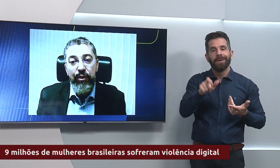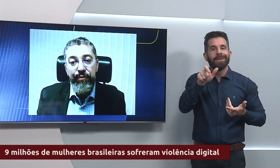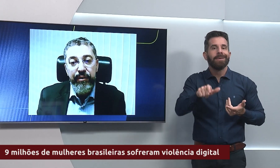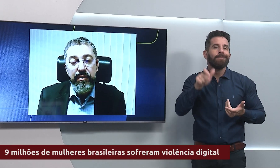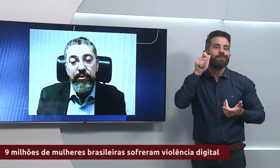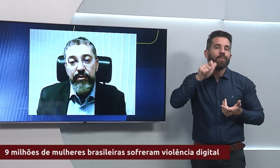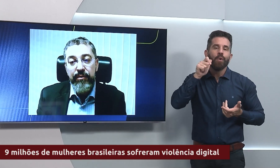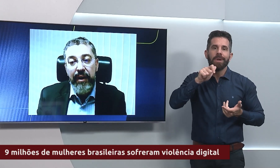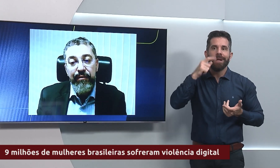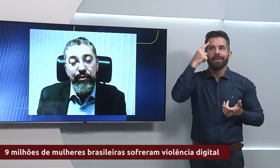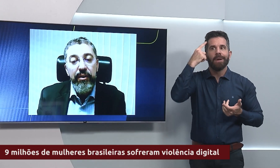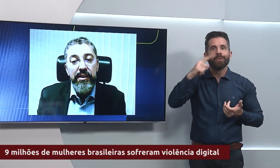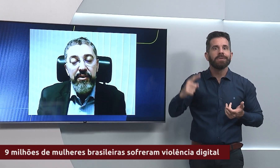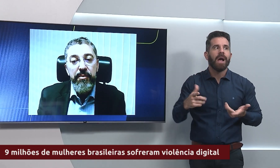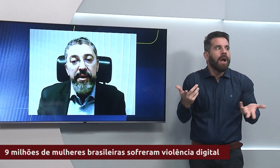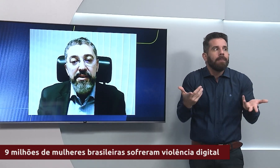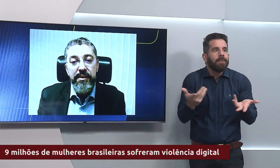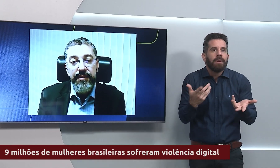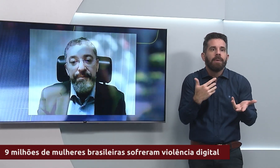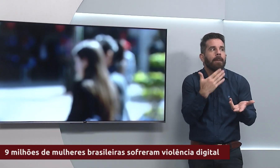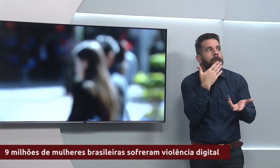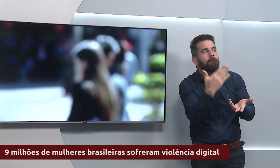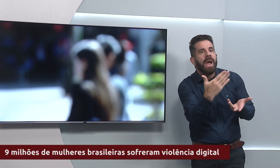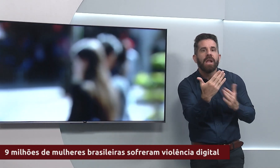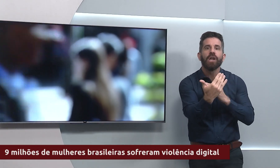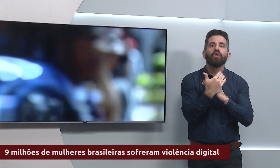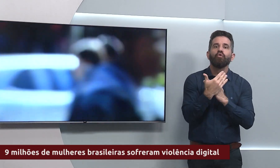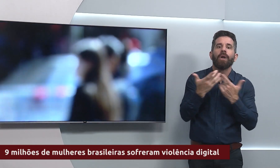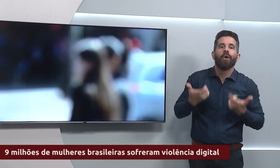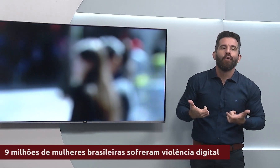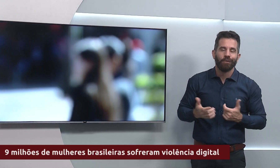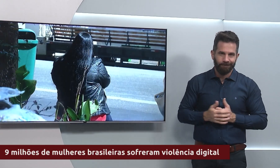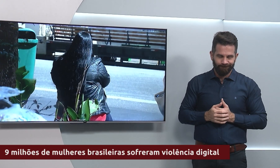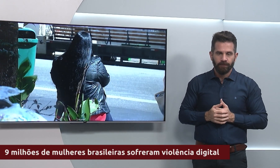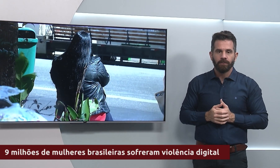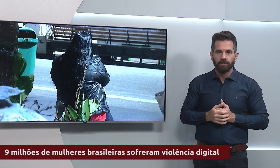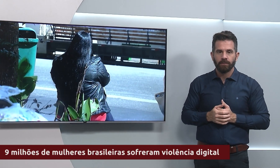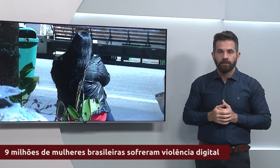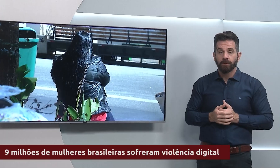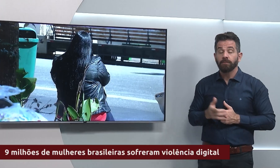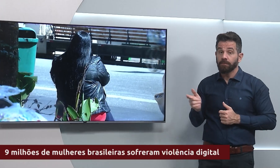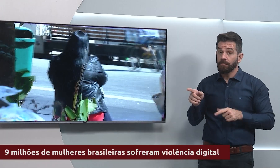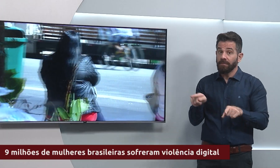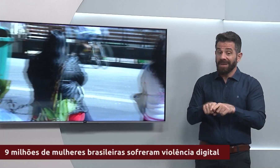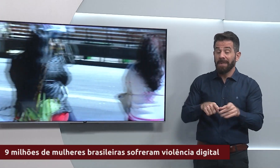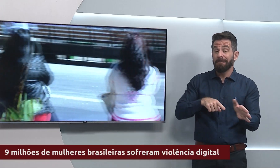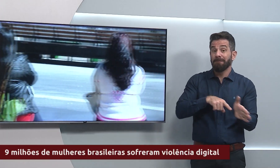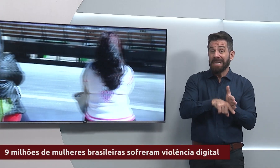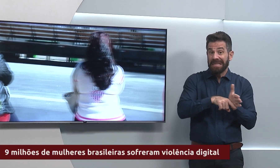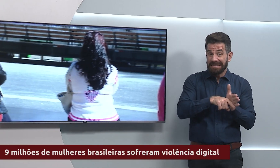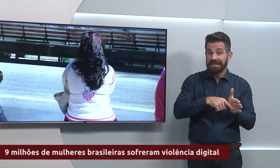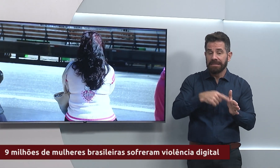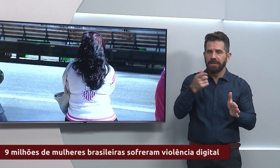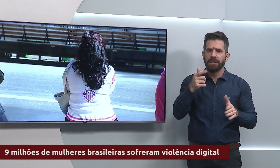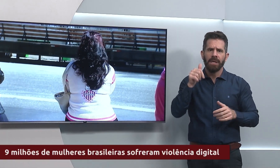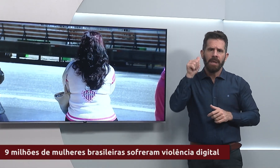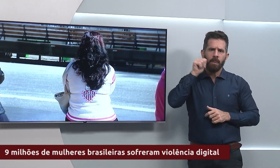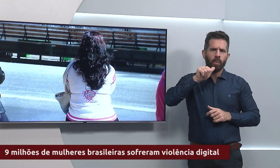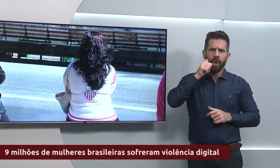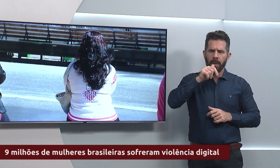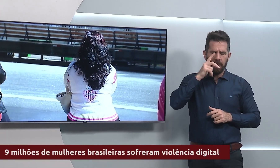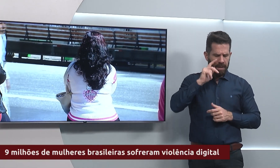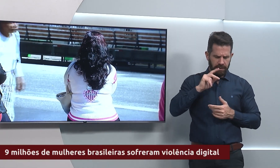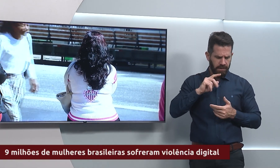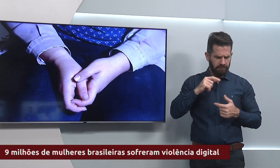que sofre a violência doméstica. Ainda segundo a pesquisa, muitas mulheres ainda não reconhecem que são vítimas